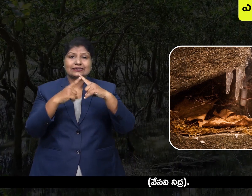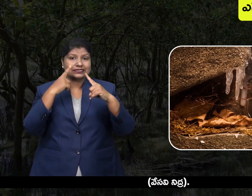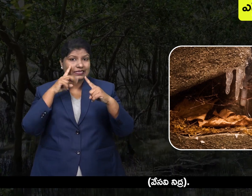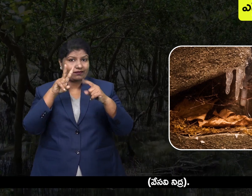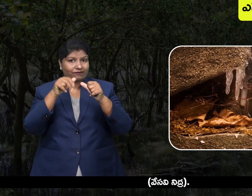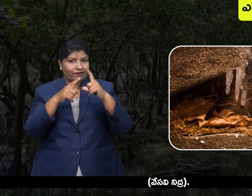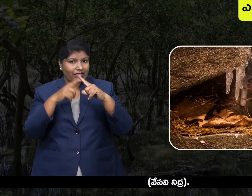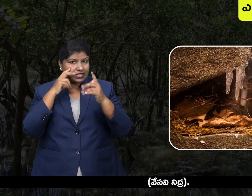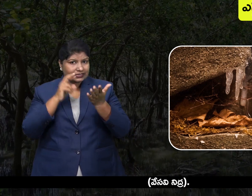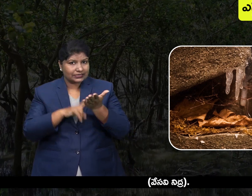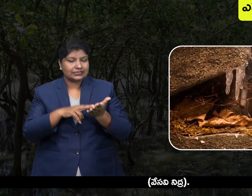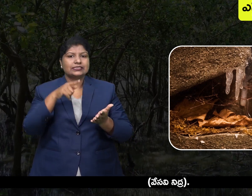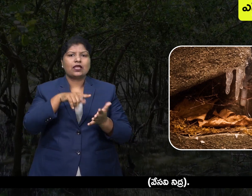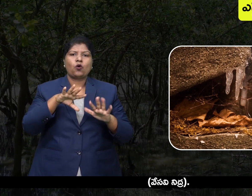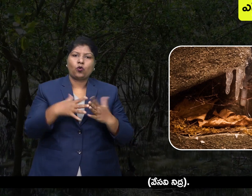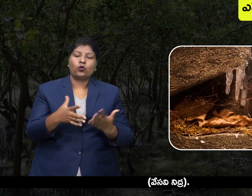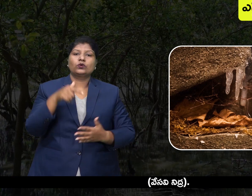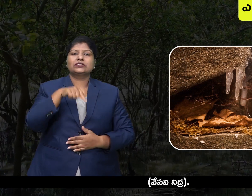వేసవి నిద్ర.